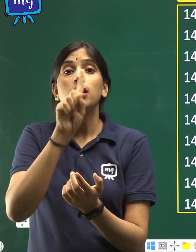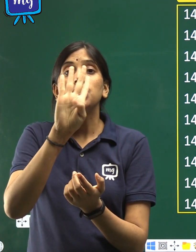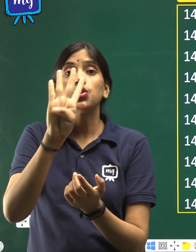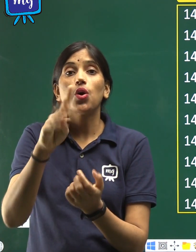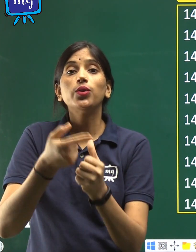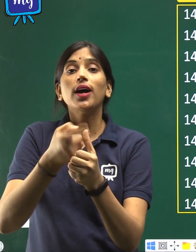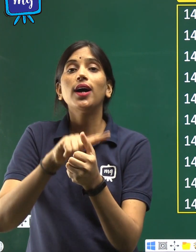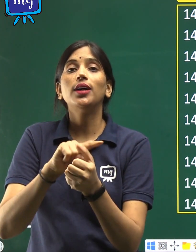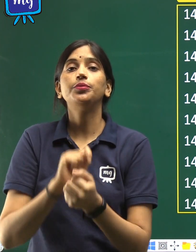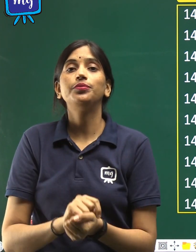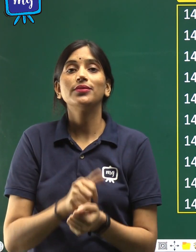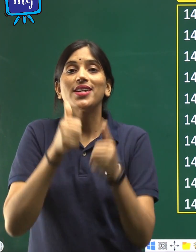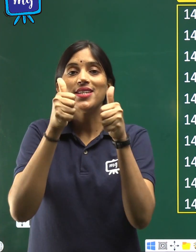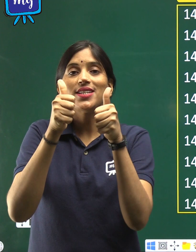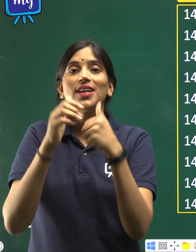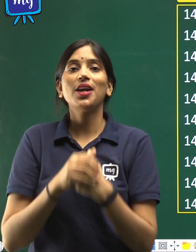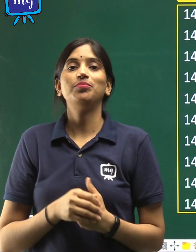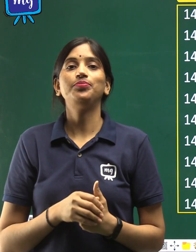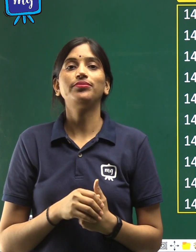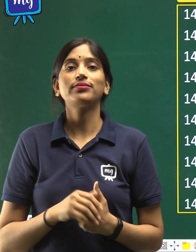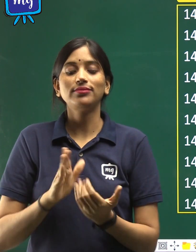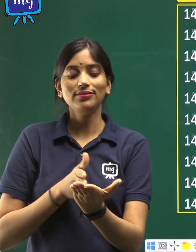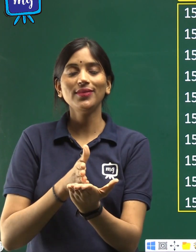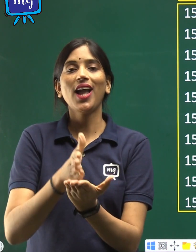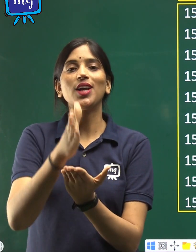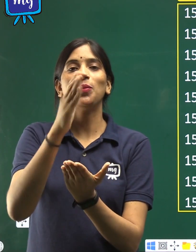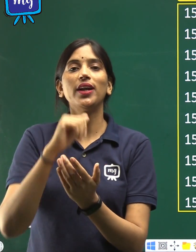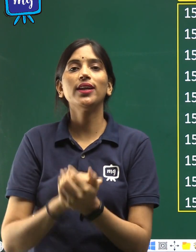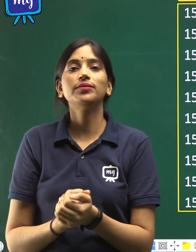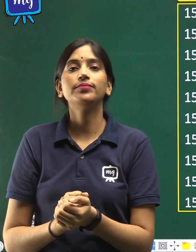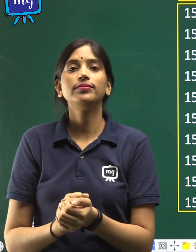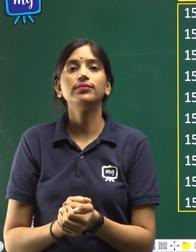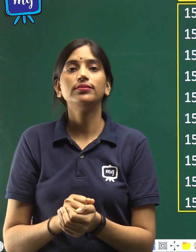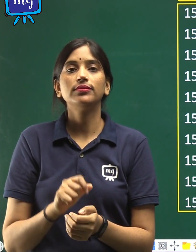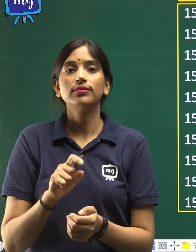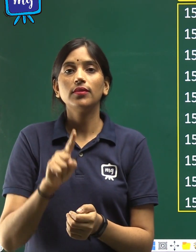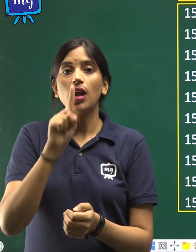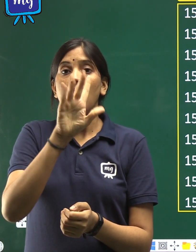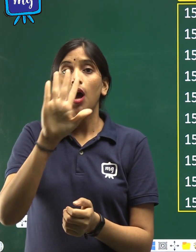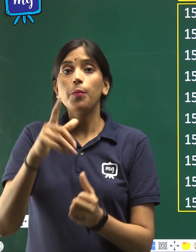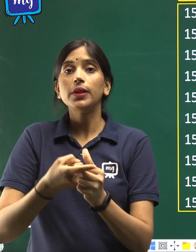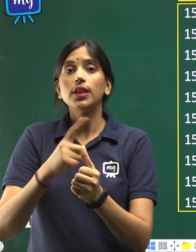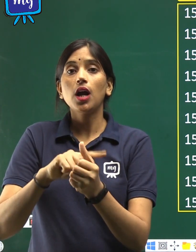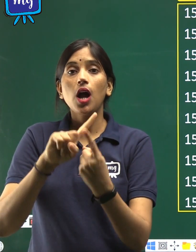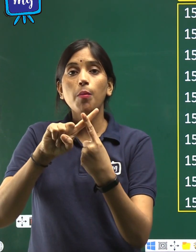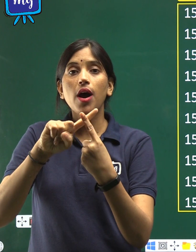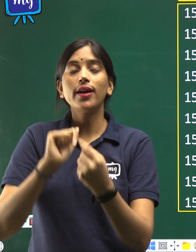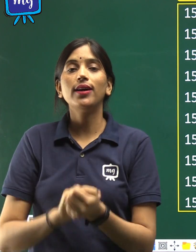14 का। ठीक है, आगे बढ़ें। 15 का पहाड़ा।